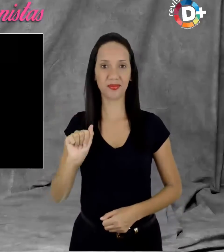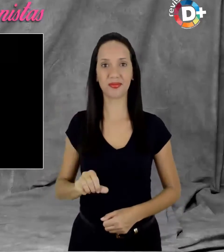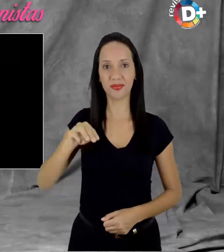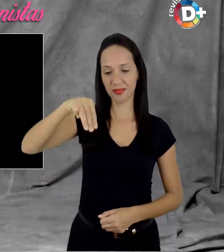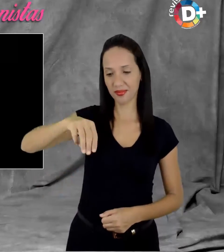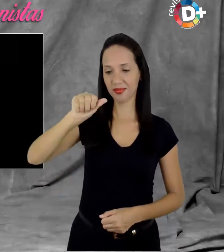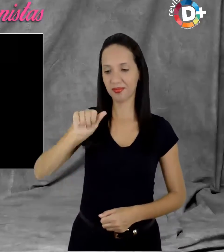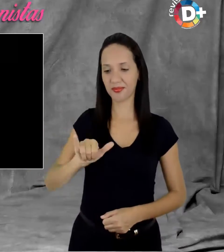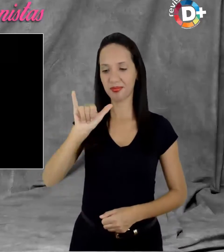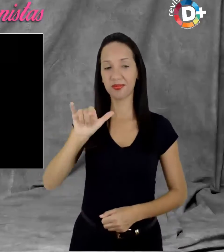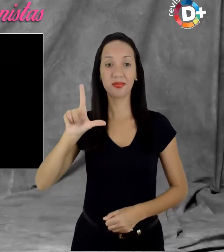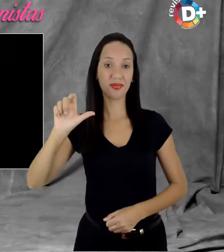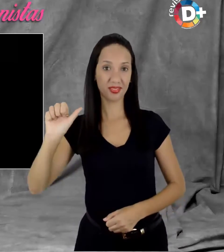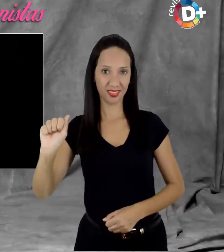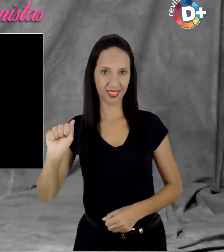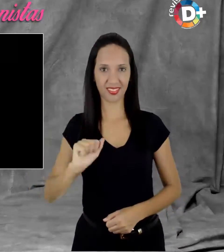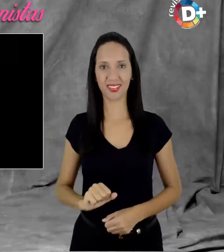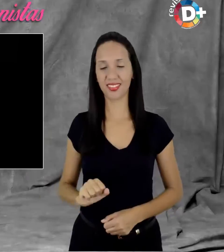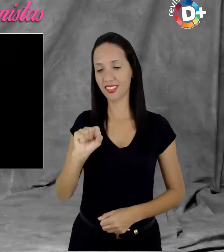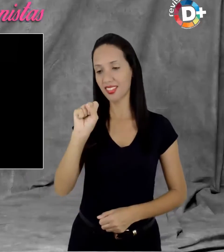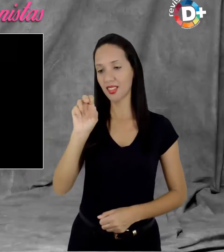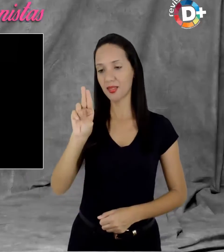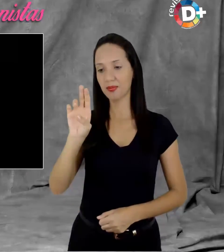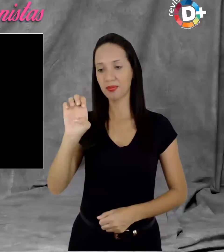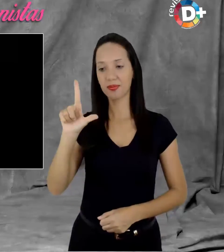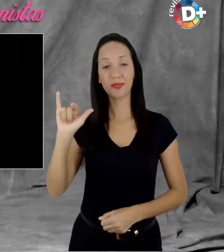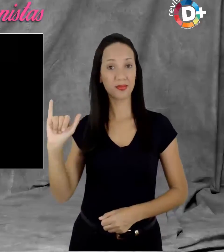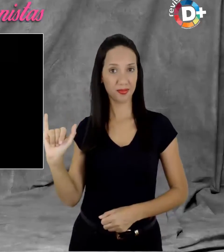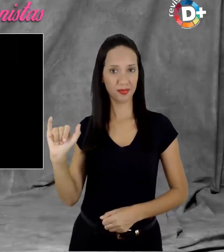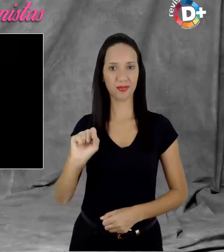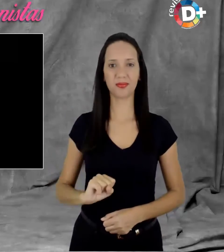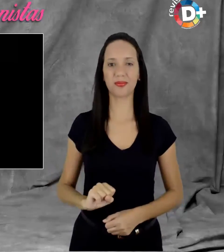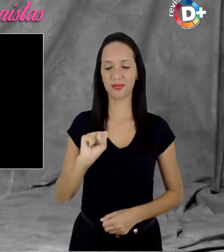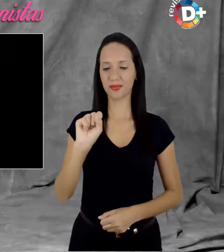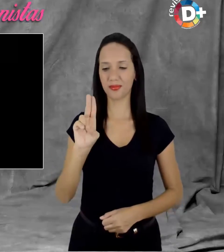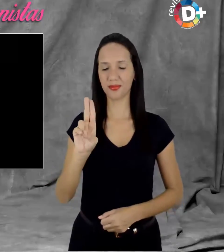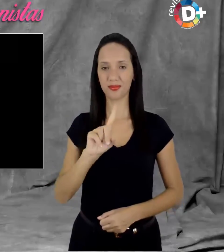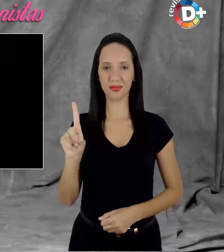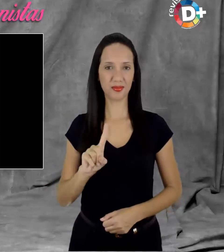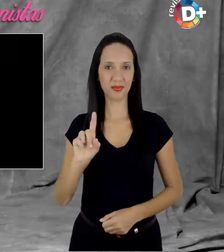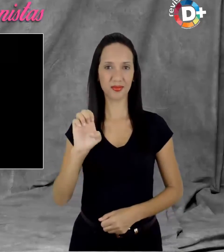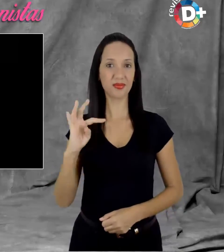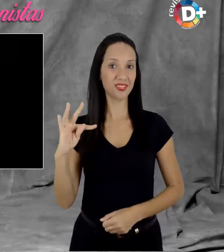do Nascimento, Mila Posse Cabral, Mila, Rezezaki, Sueli